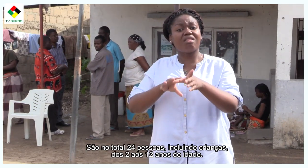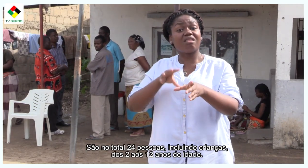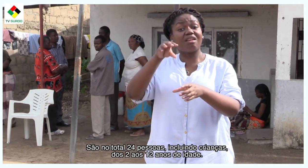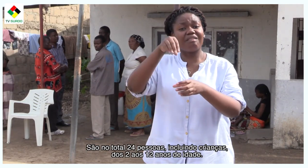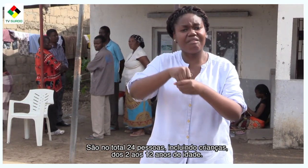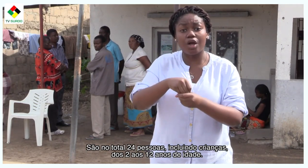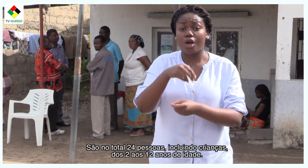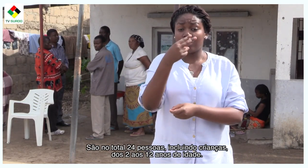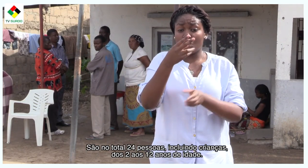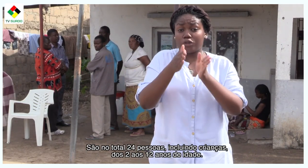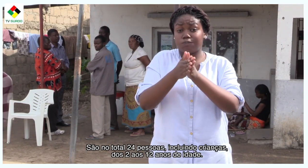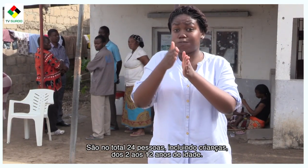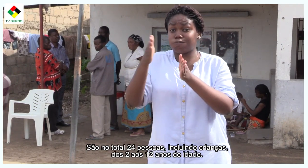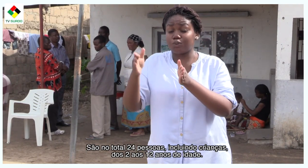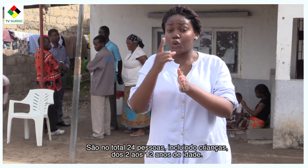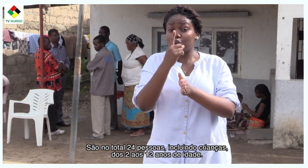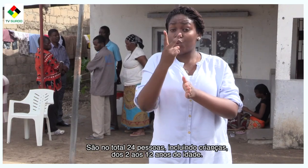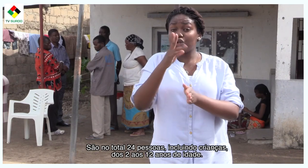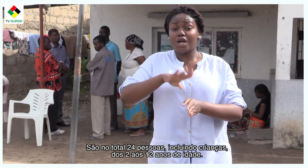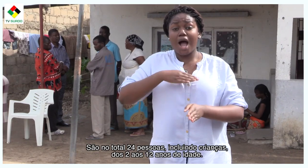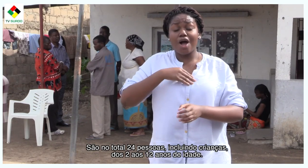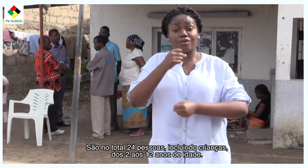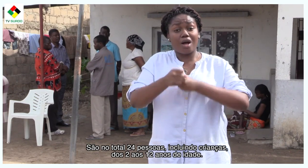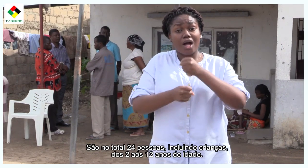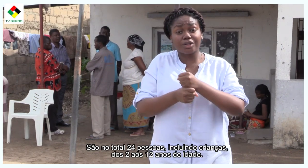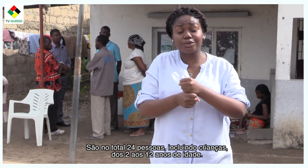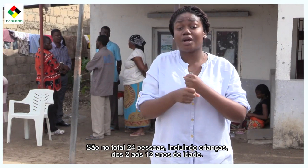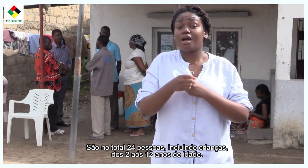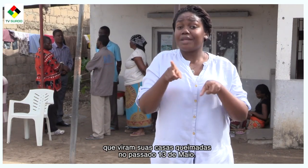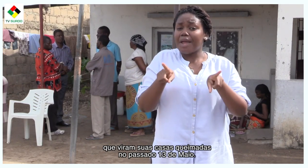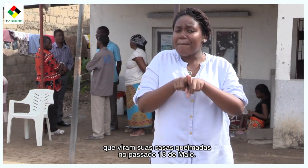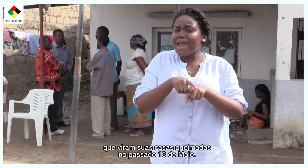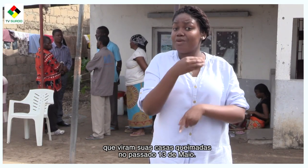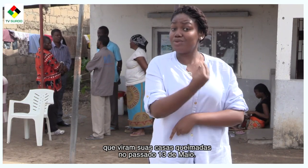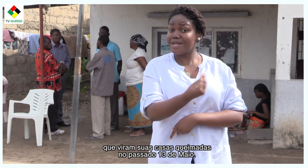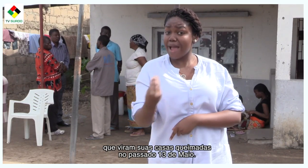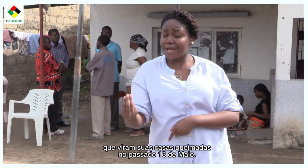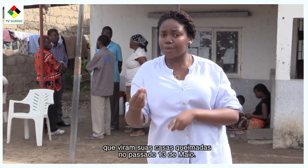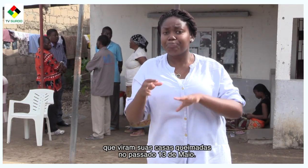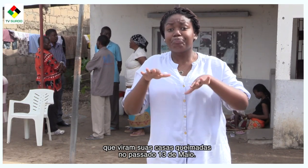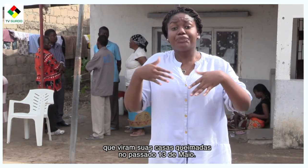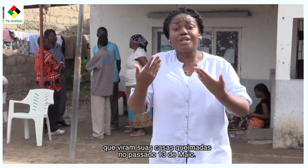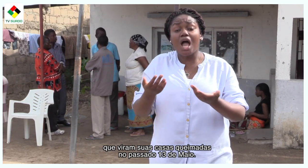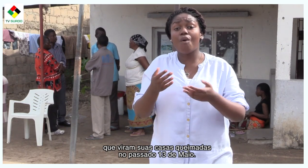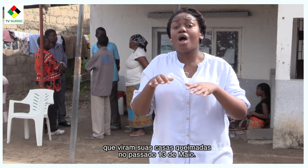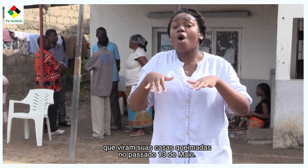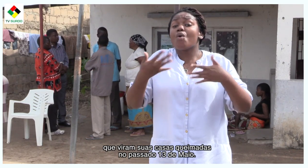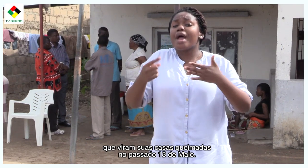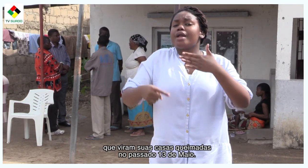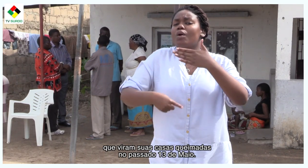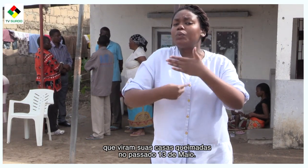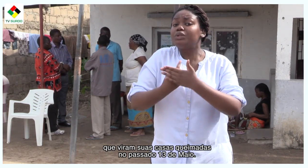São no total 24 pessoas, incluindo crianças dos 2 aos 12 anos de idade, que